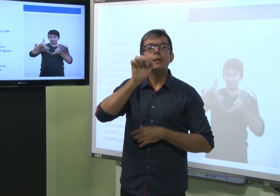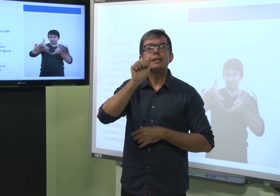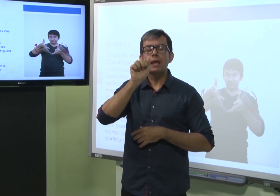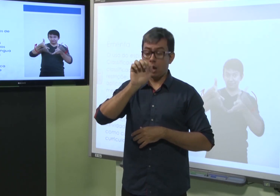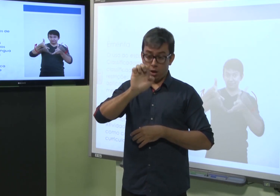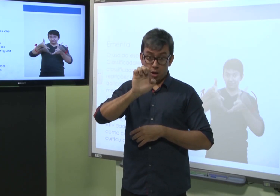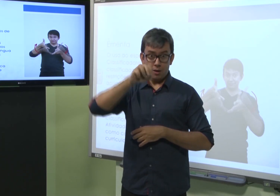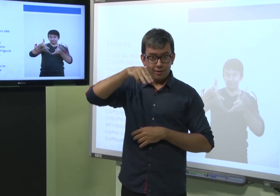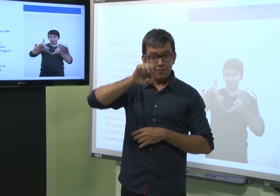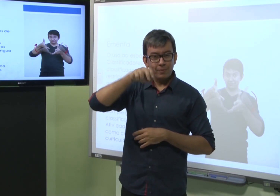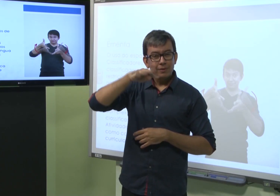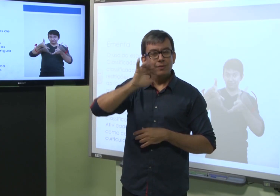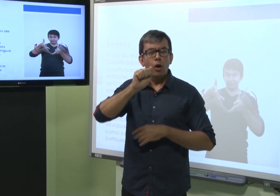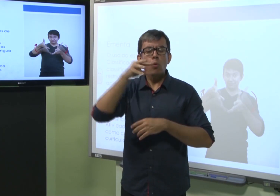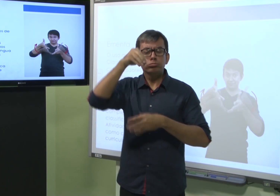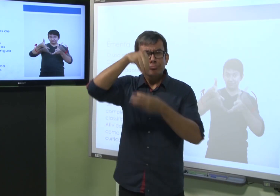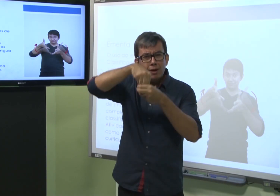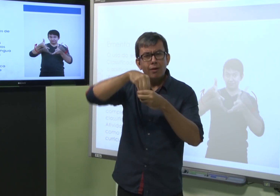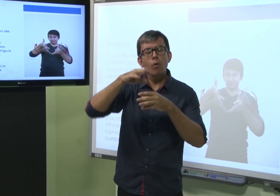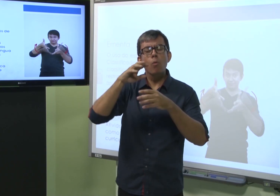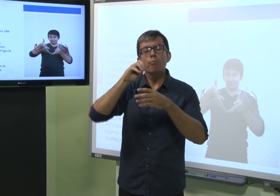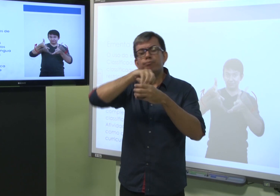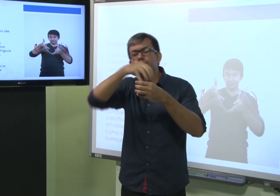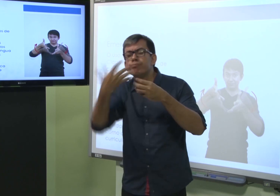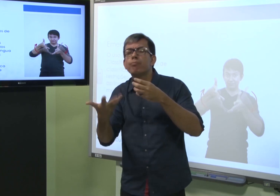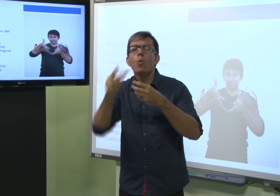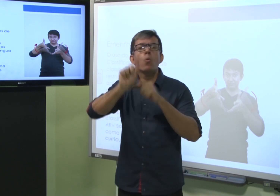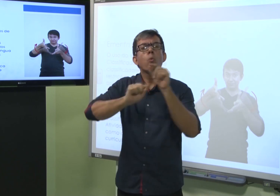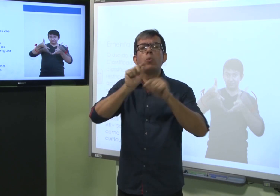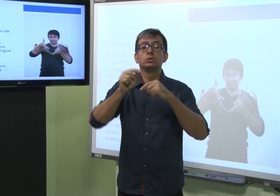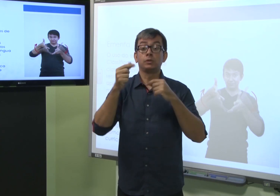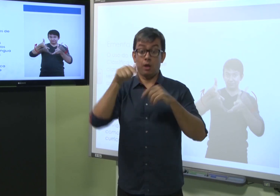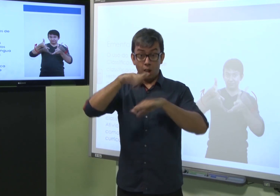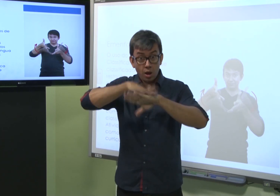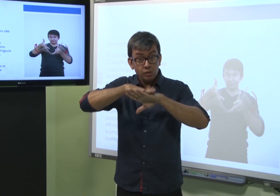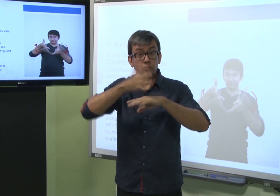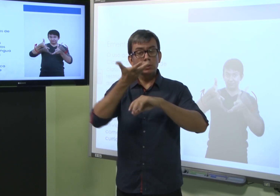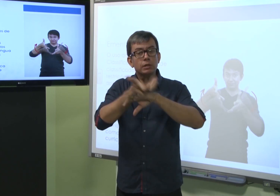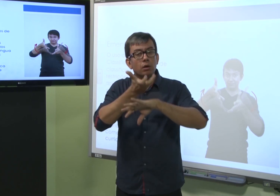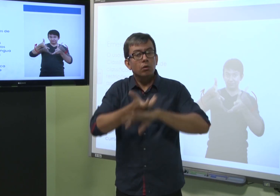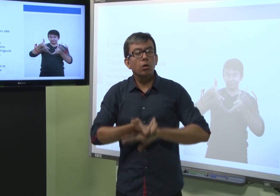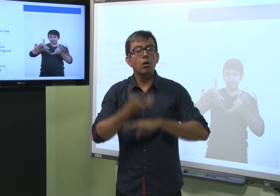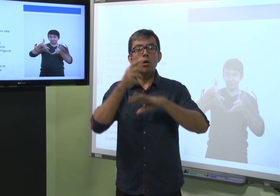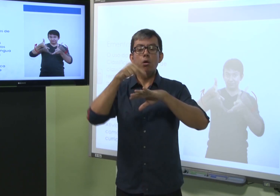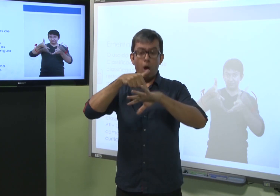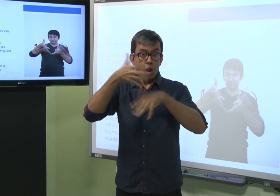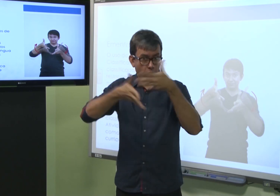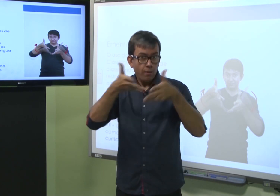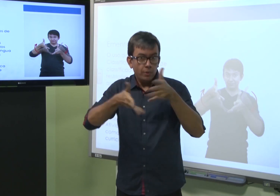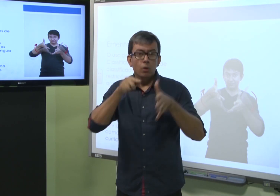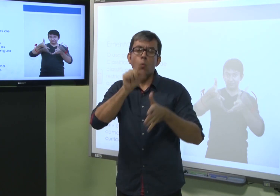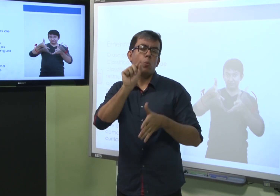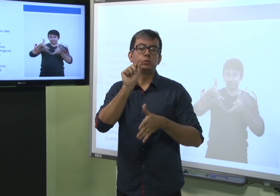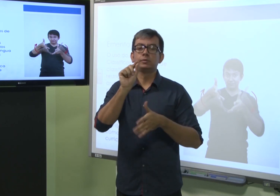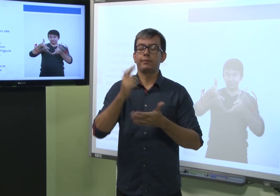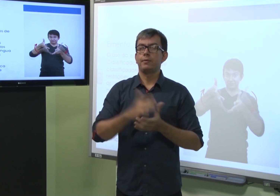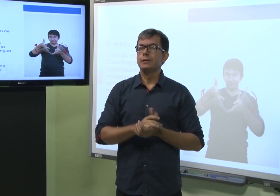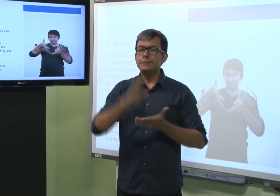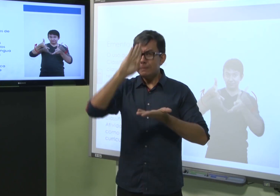Esta é a ementa do curso e esses são os conteúdos em Libras que nós iremos